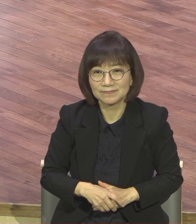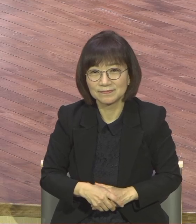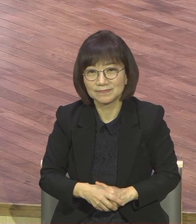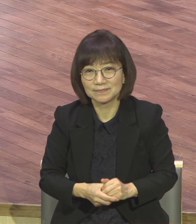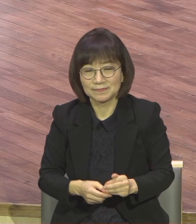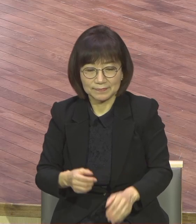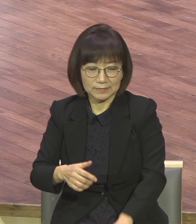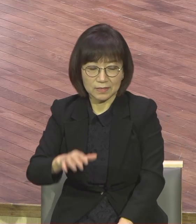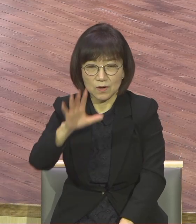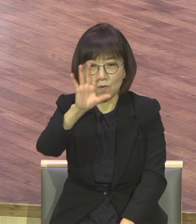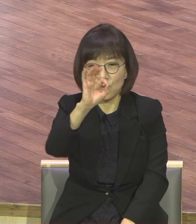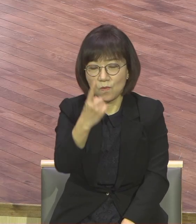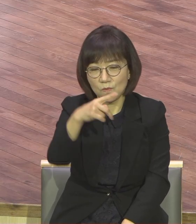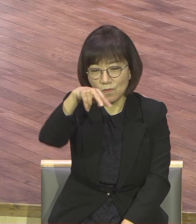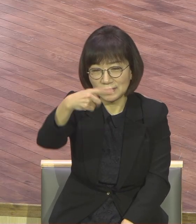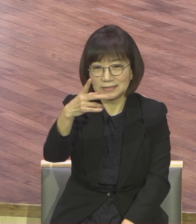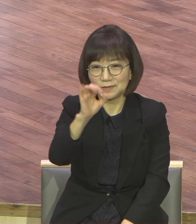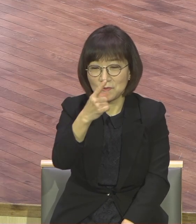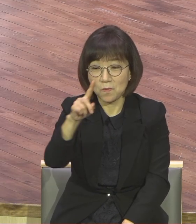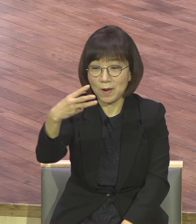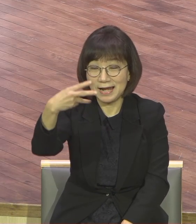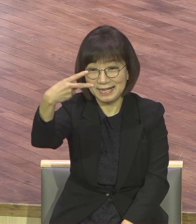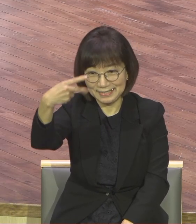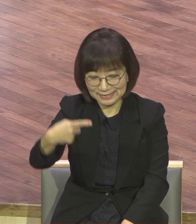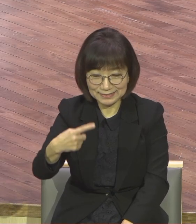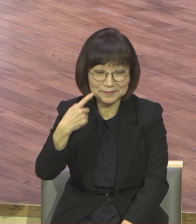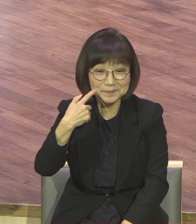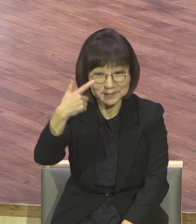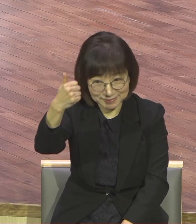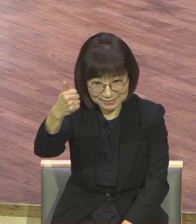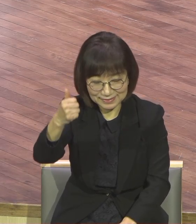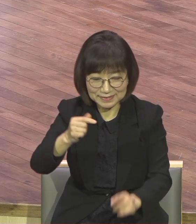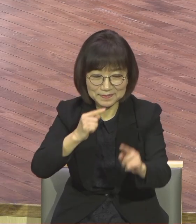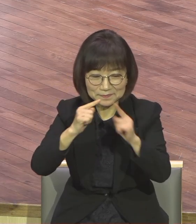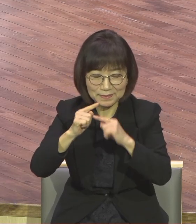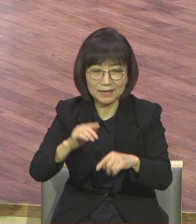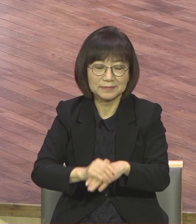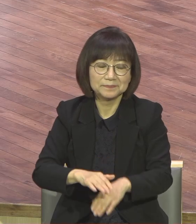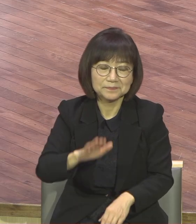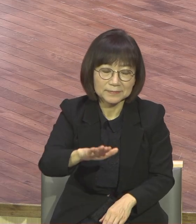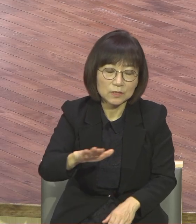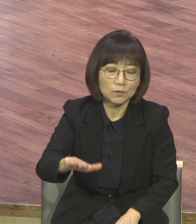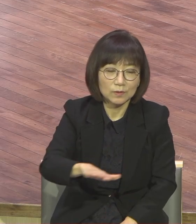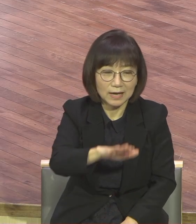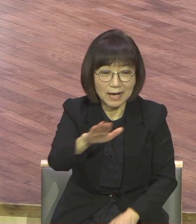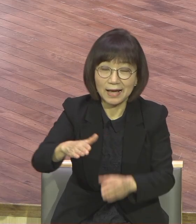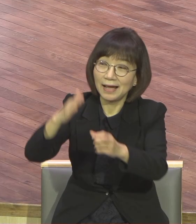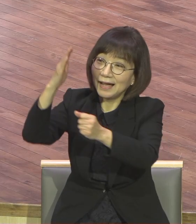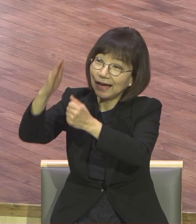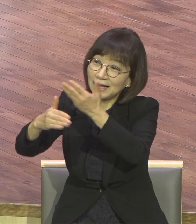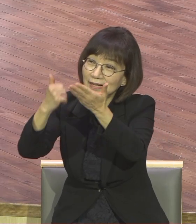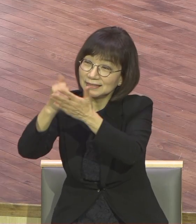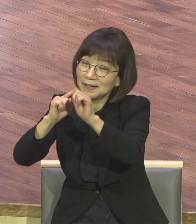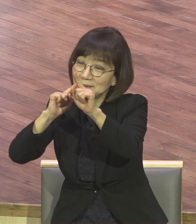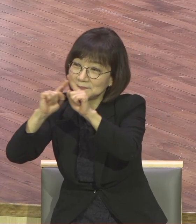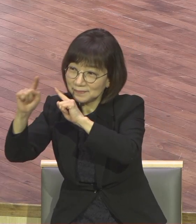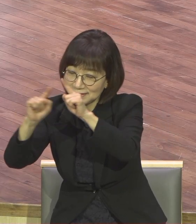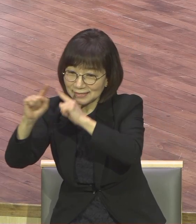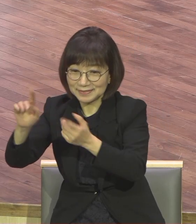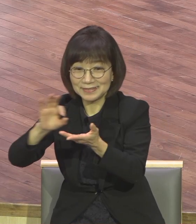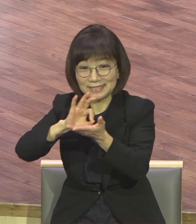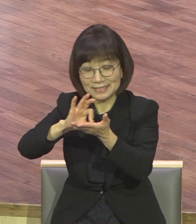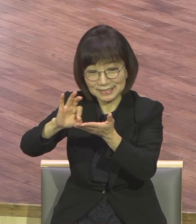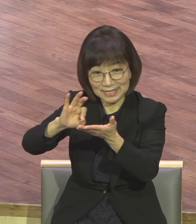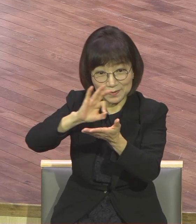오스왈드 챔버스라는 유명한 목사님이 이런 말을 했어요. 우리가 하나님의 말씀을 사용할 때 어떤